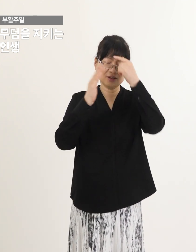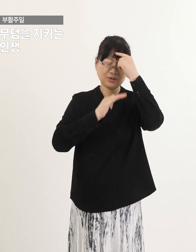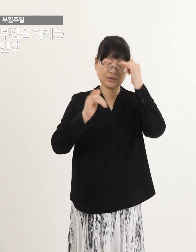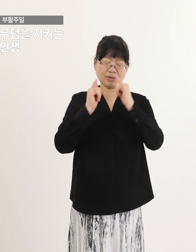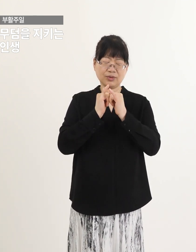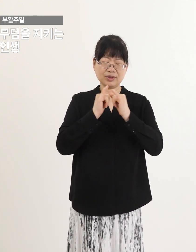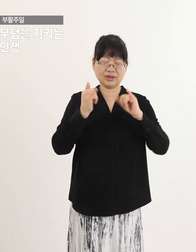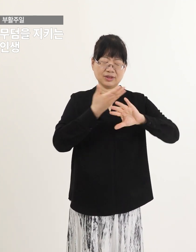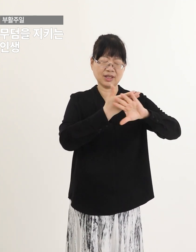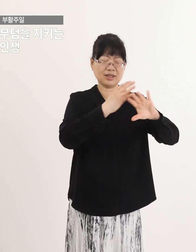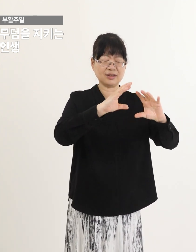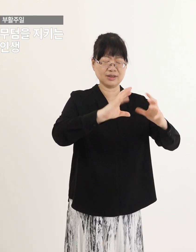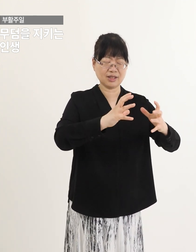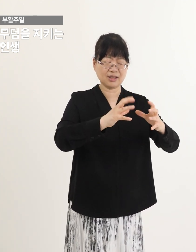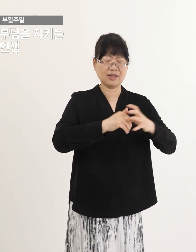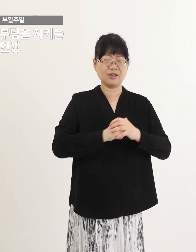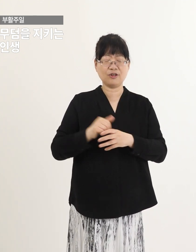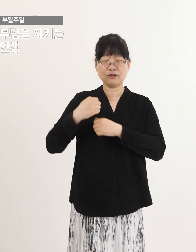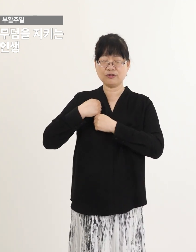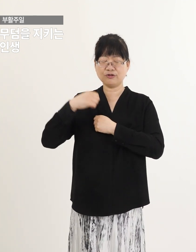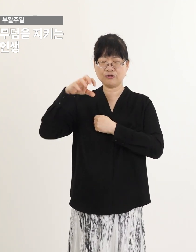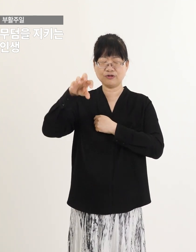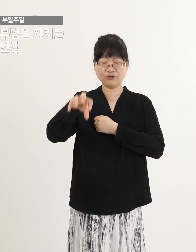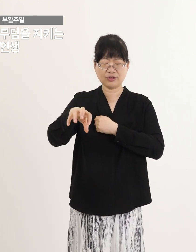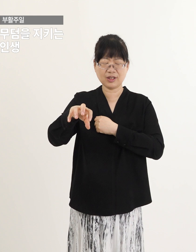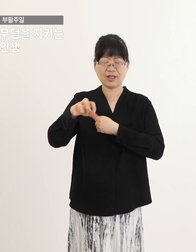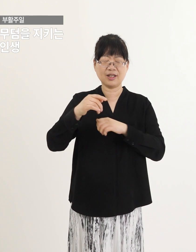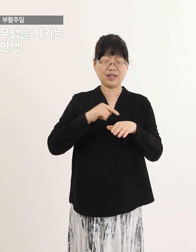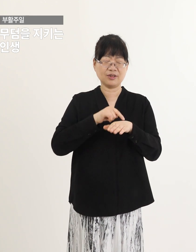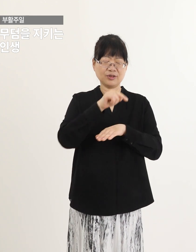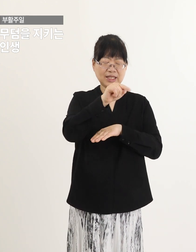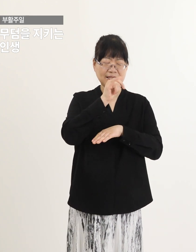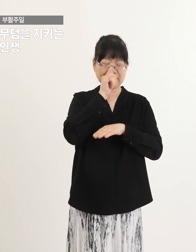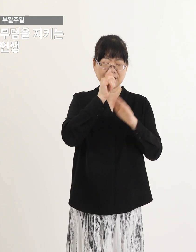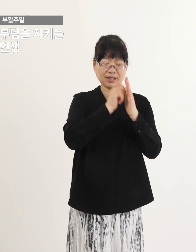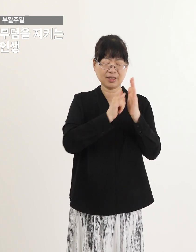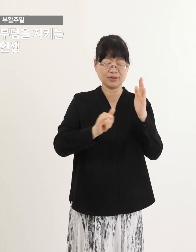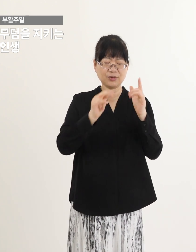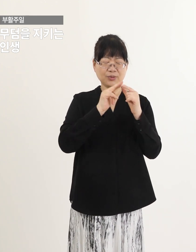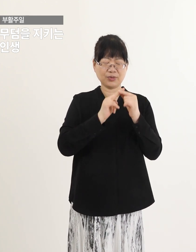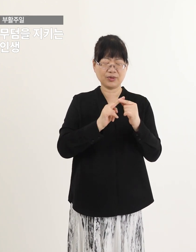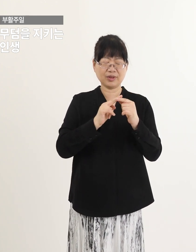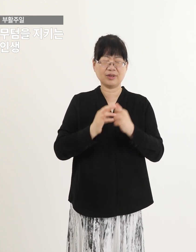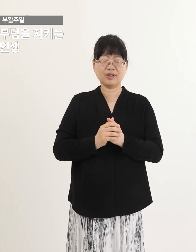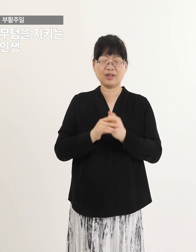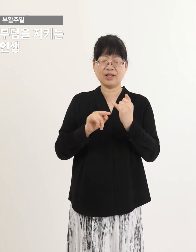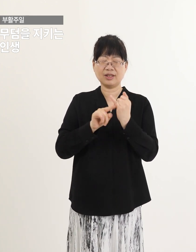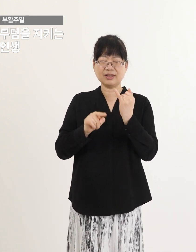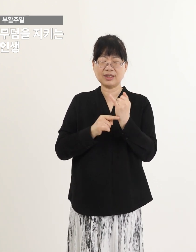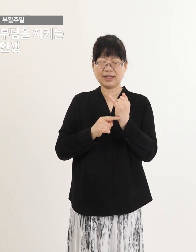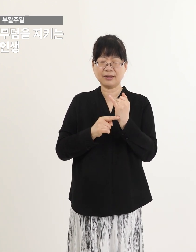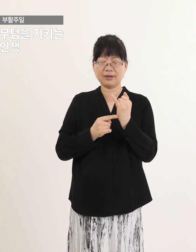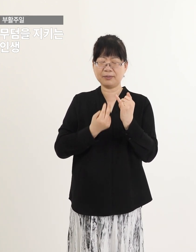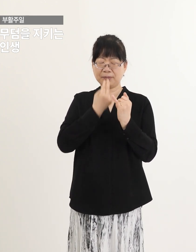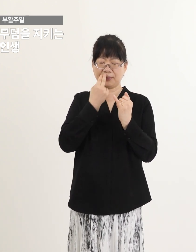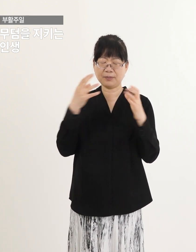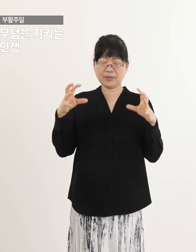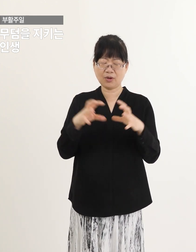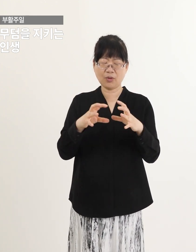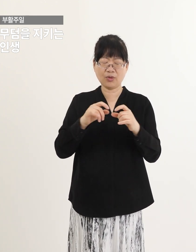성도들, 해외, 군에 출타해 있는 가족들과 복중의